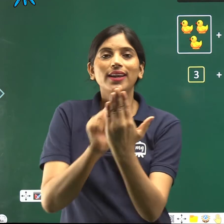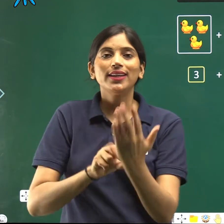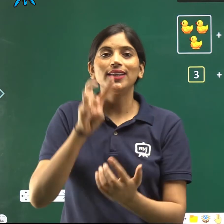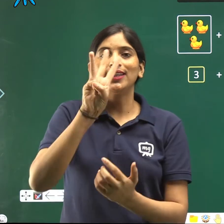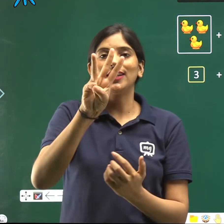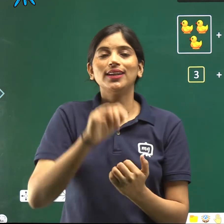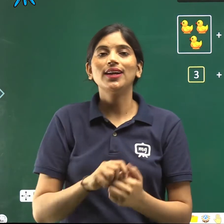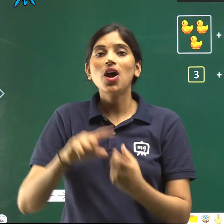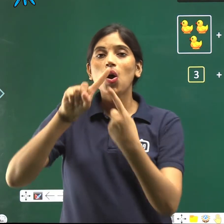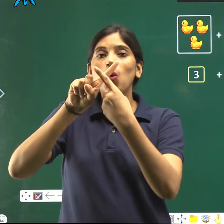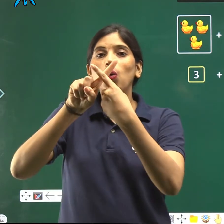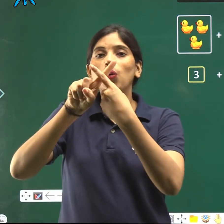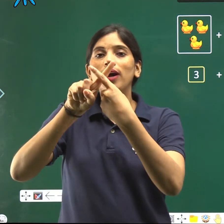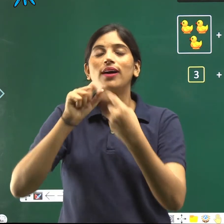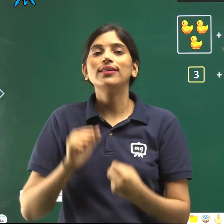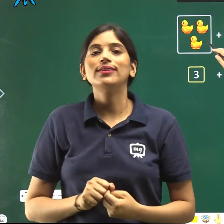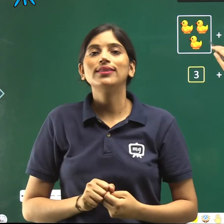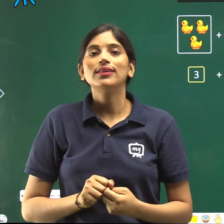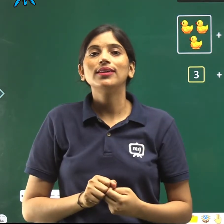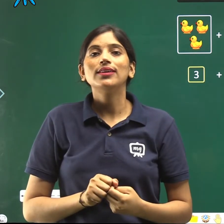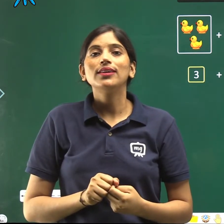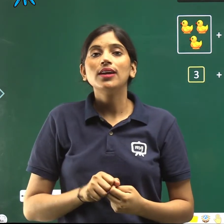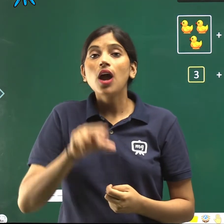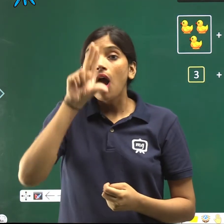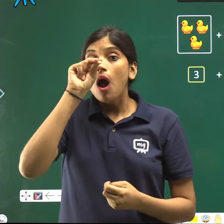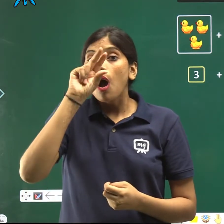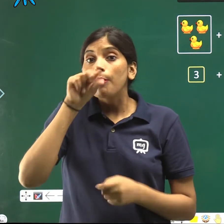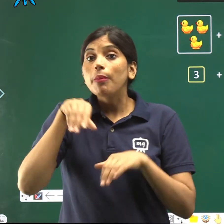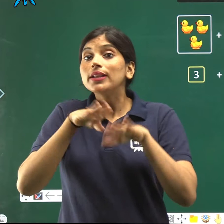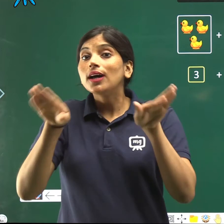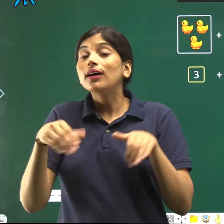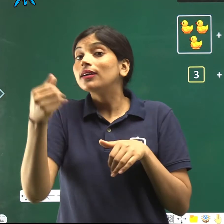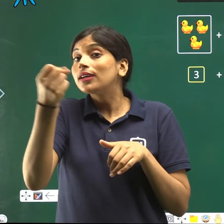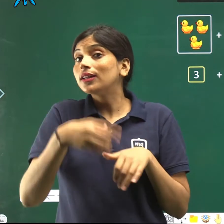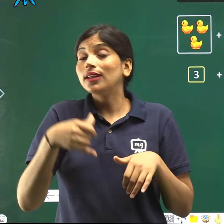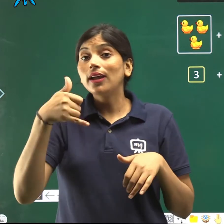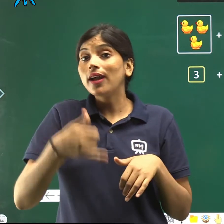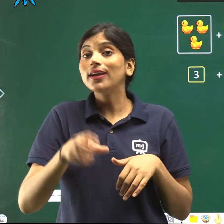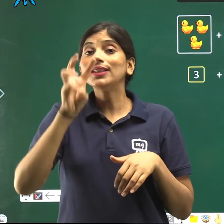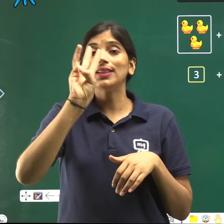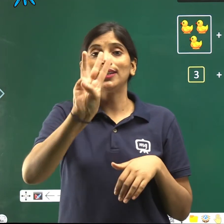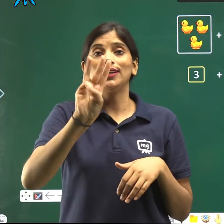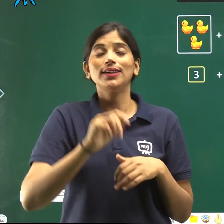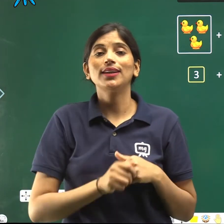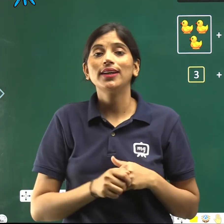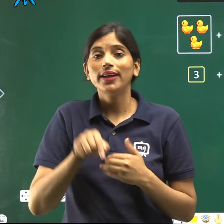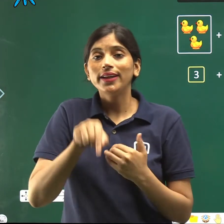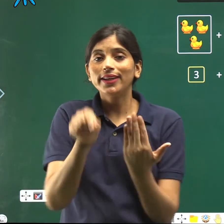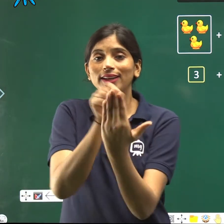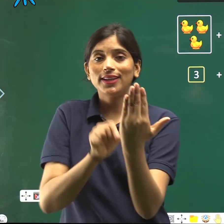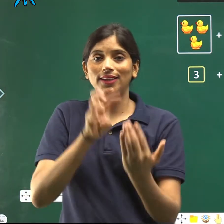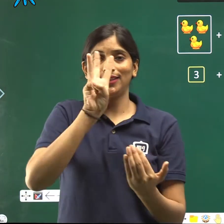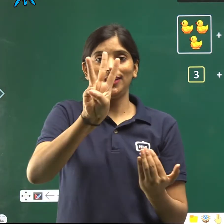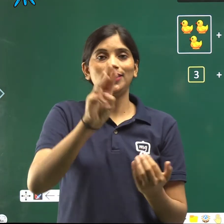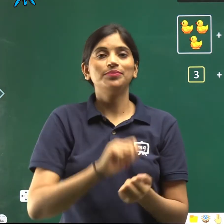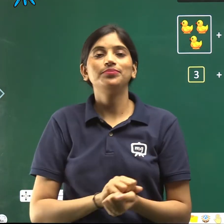3 गुणा बतख कितने हैं? 3, तो ये लिखे